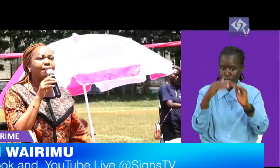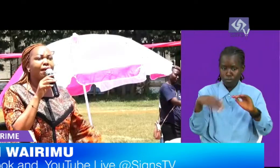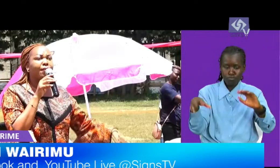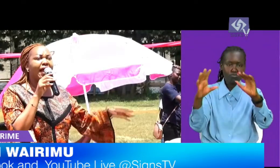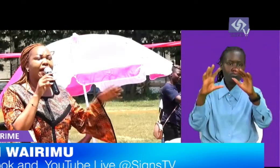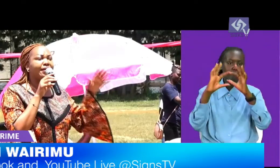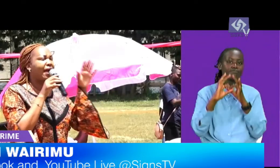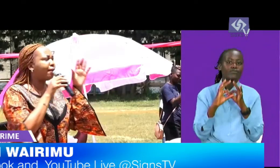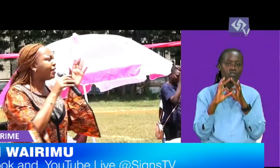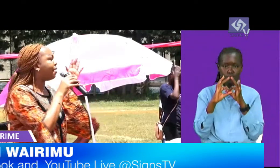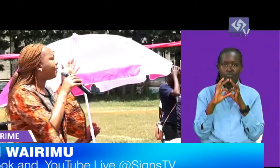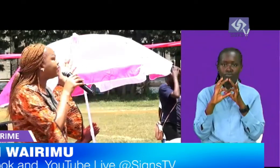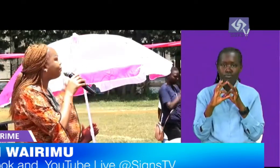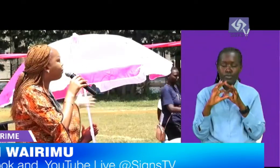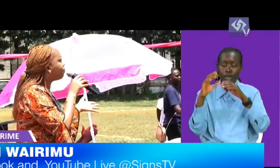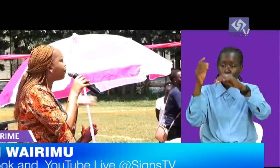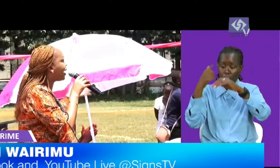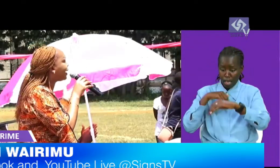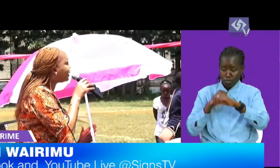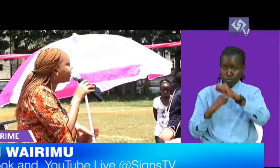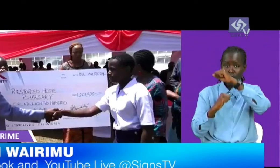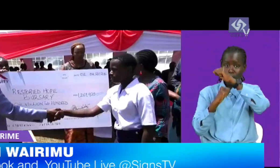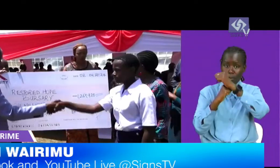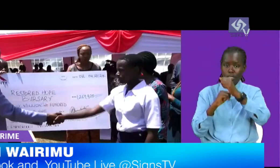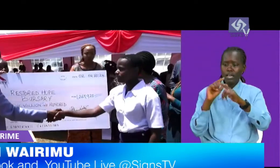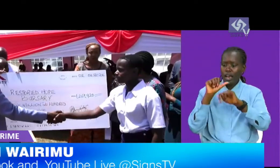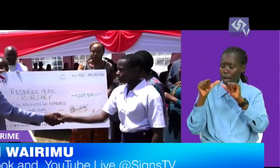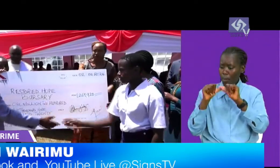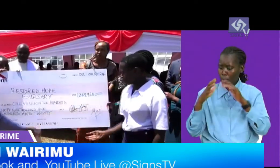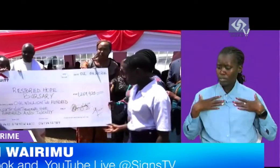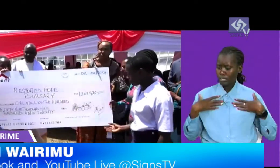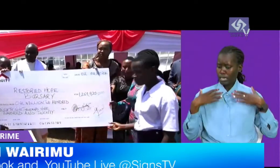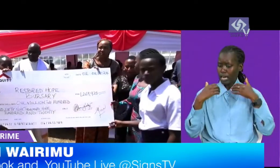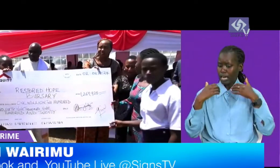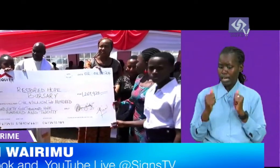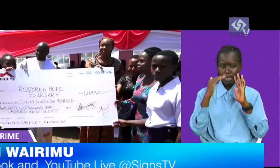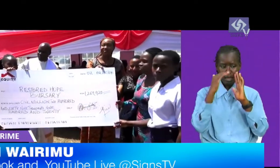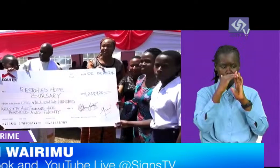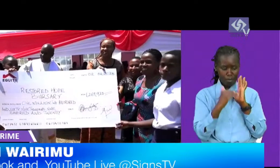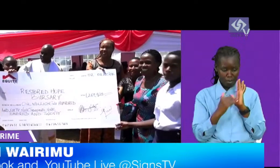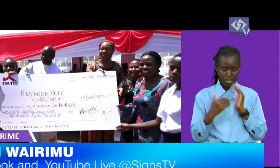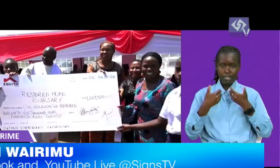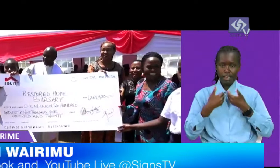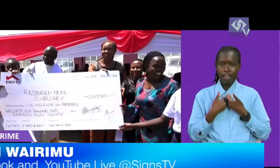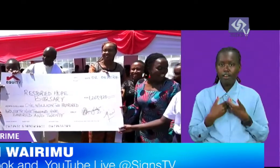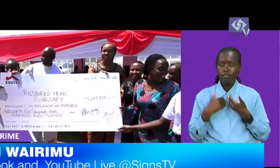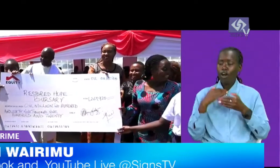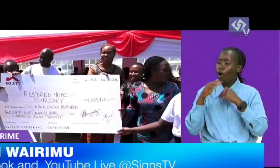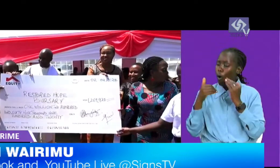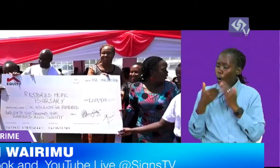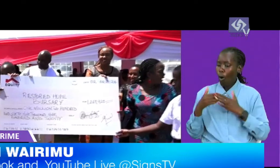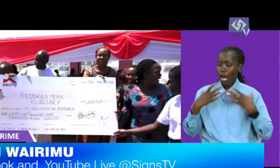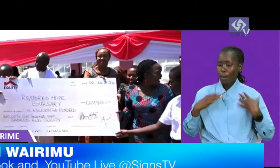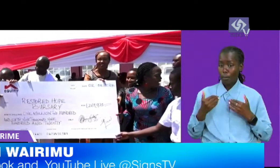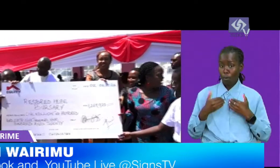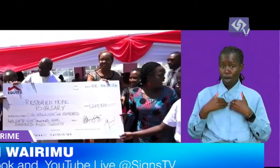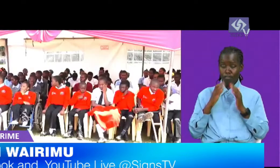mambo ya matibabu, mambo ya health ambayo mipango wako nazo. Kila mtu ana haki ya kutibiwa ya kwenda